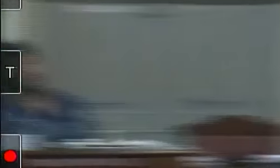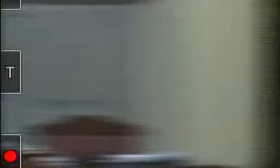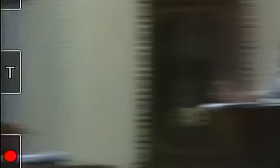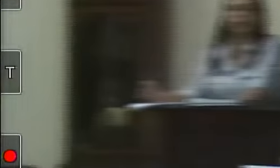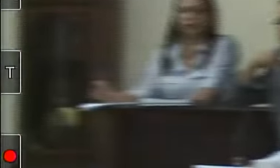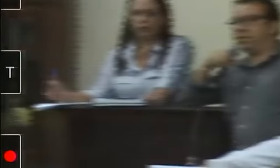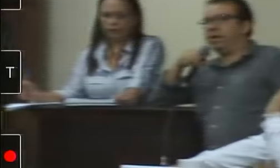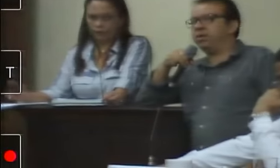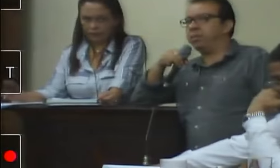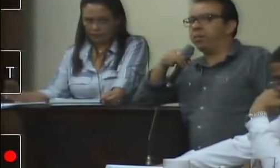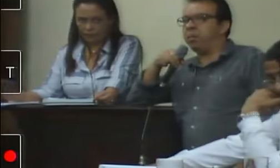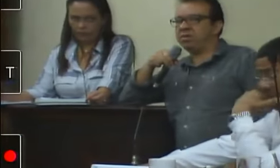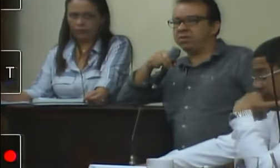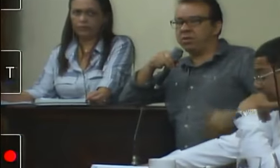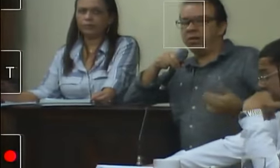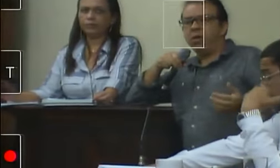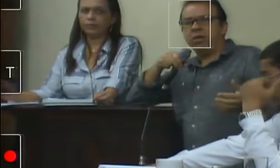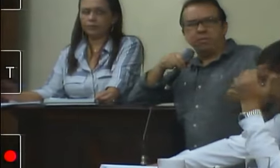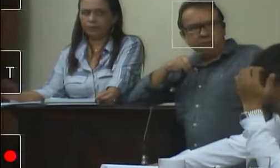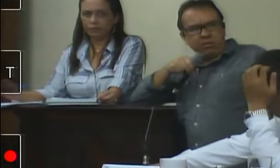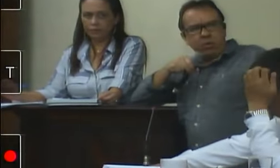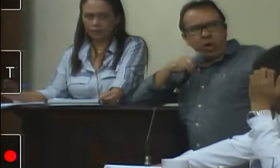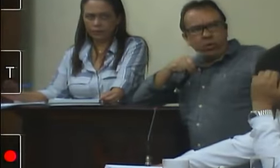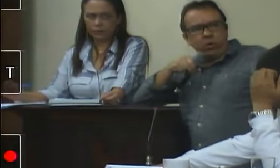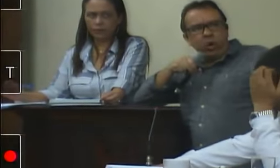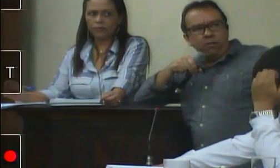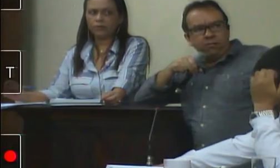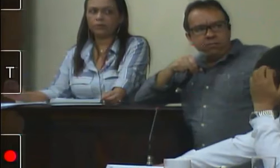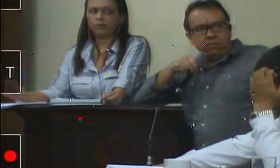mandou uma série de propostas de, me parece que